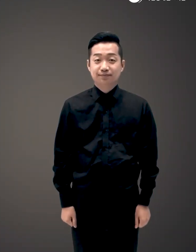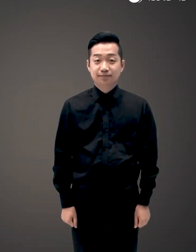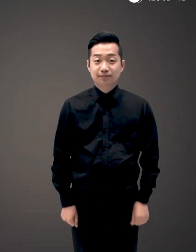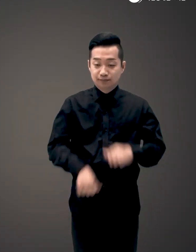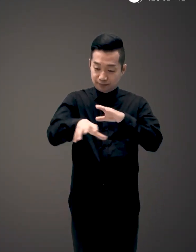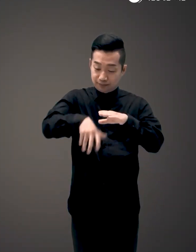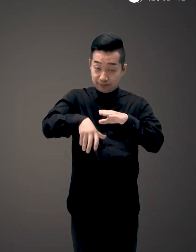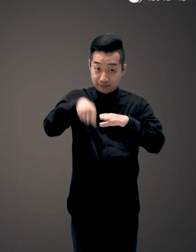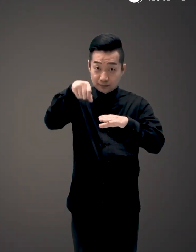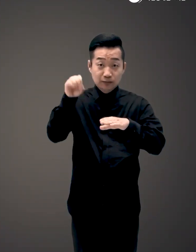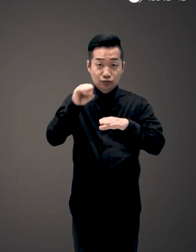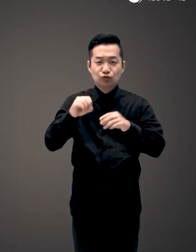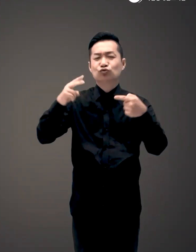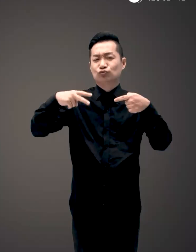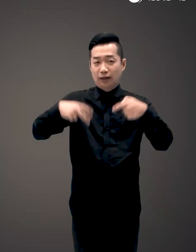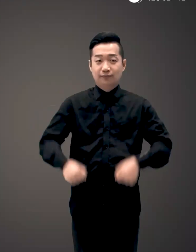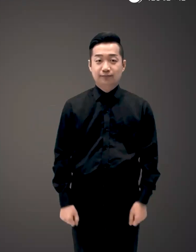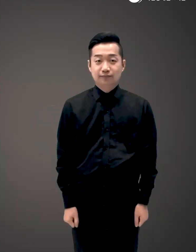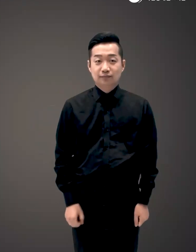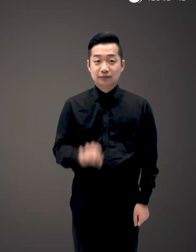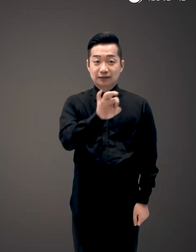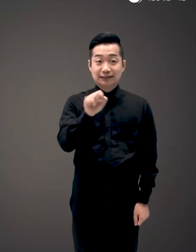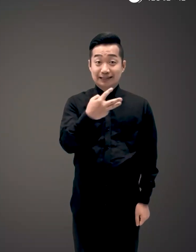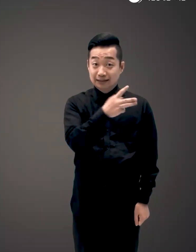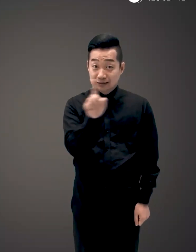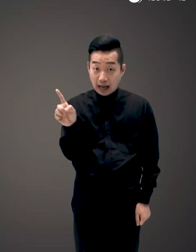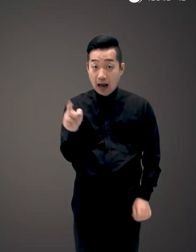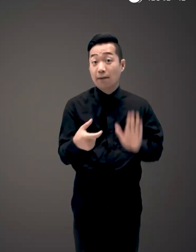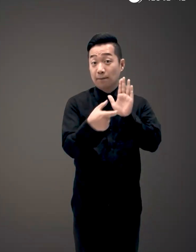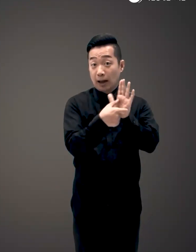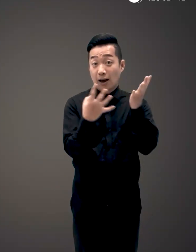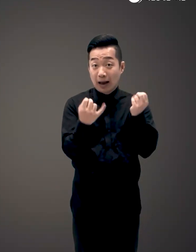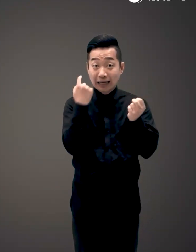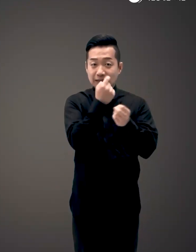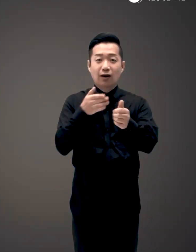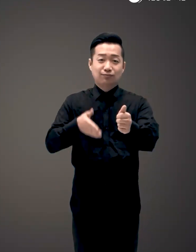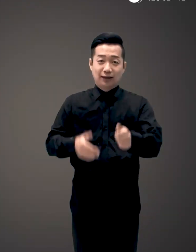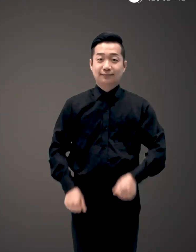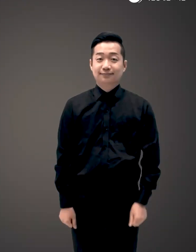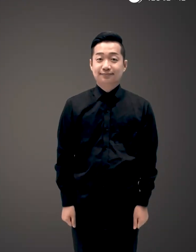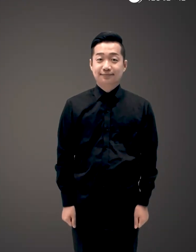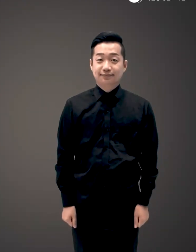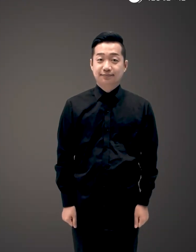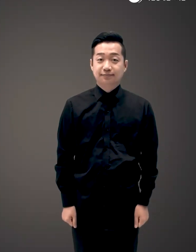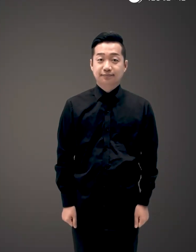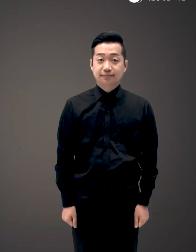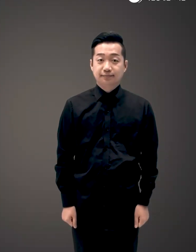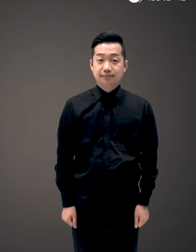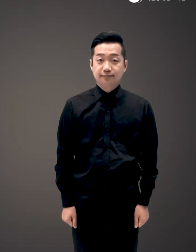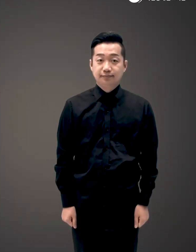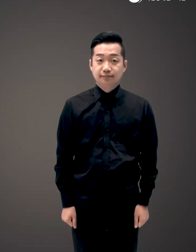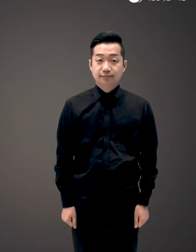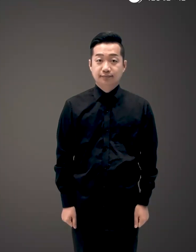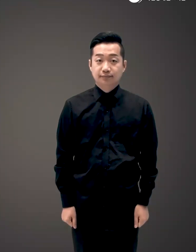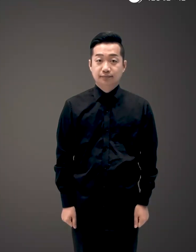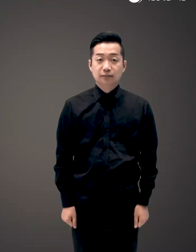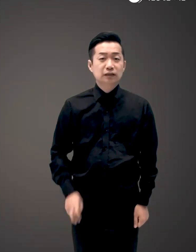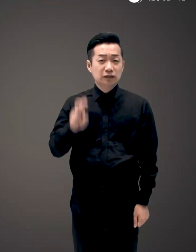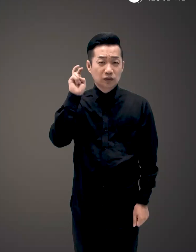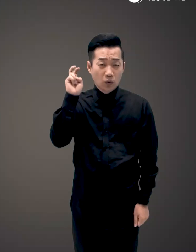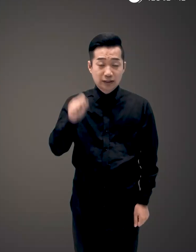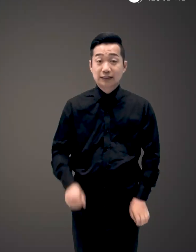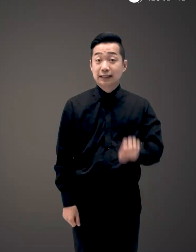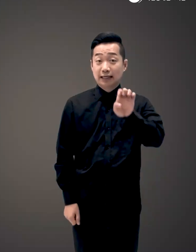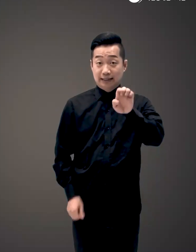되겠죠? 그래서 당첨 확률이 2배가 되니까 인스타그램 게시물로도 많이 인증해 주시면 더 좋을 것 같습니다.